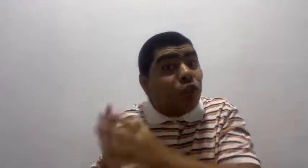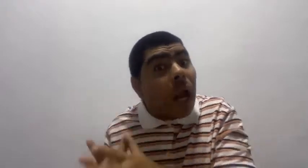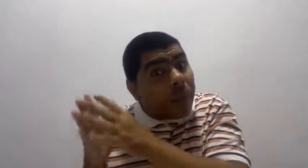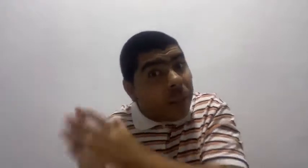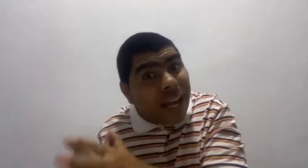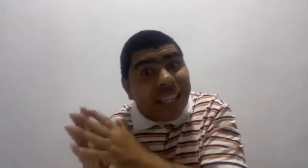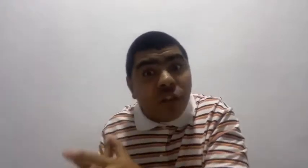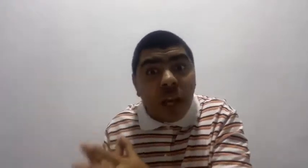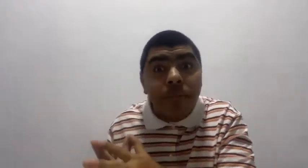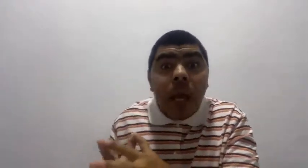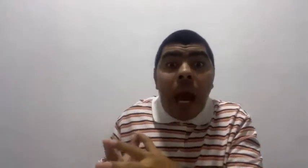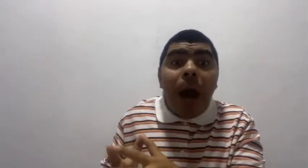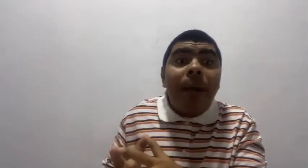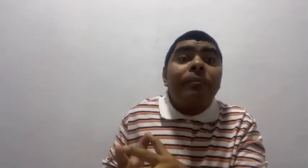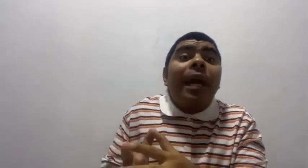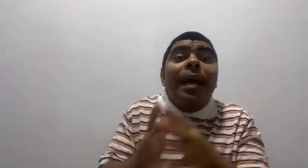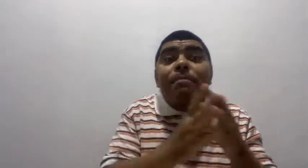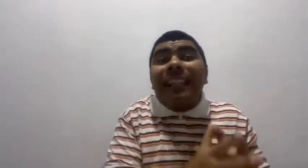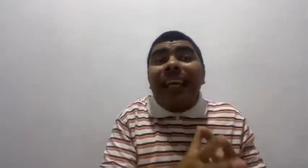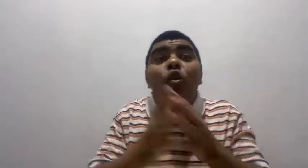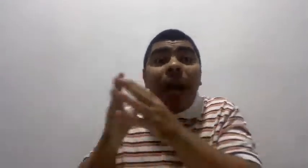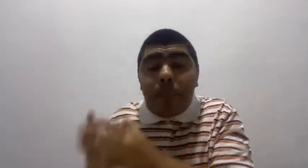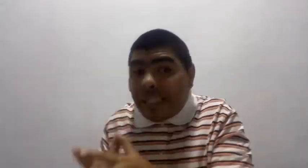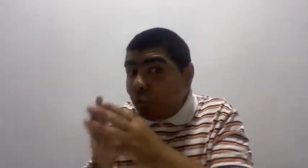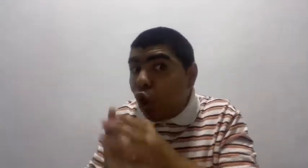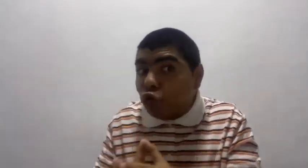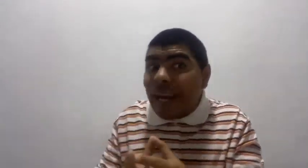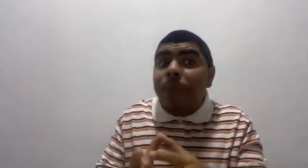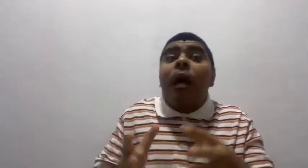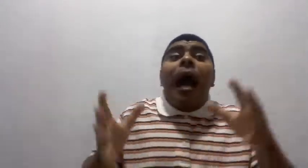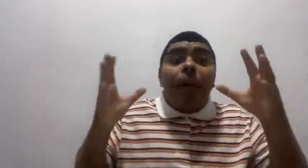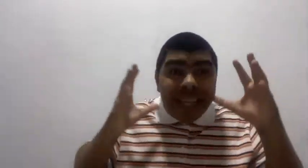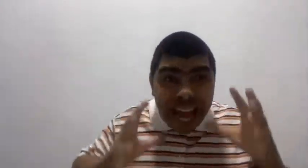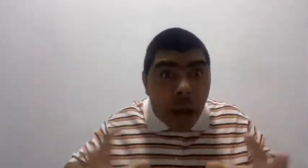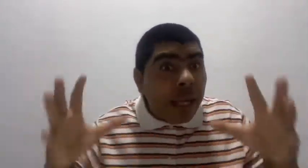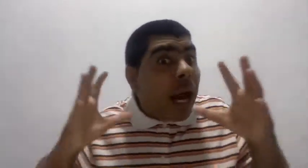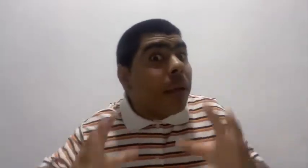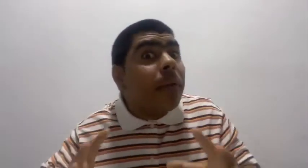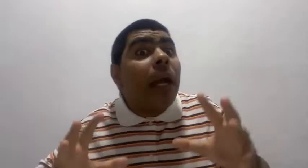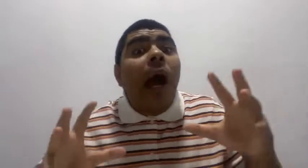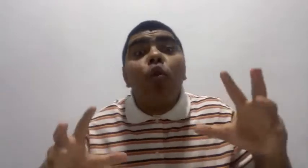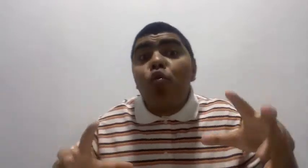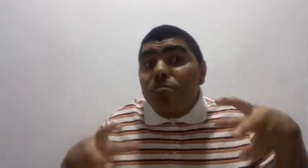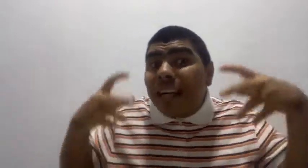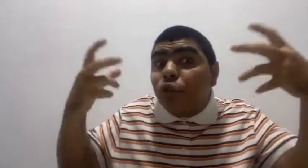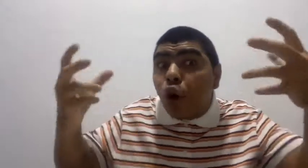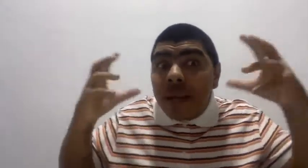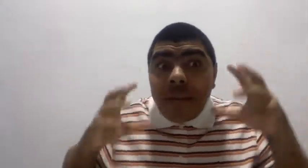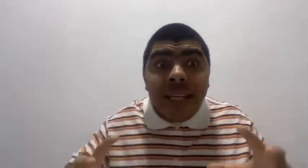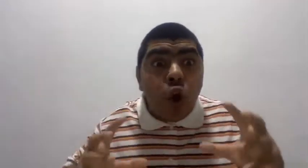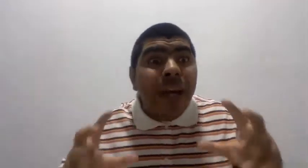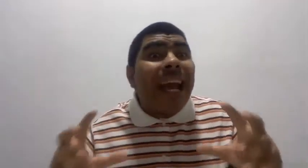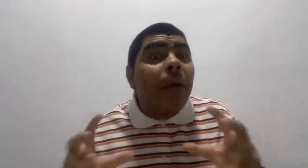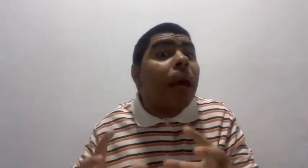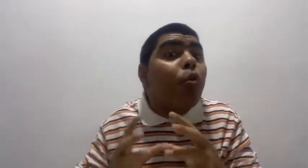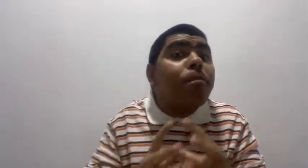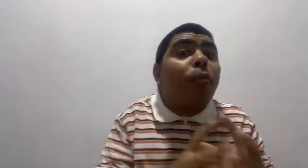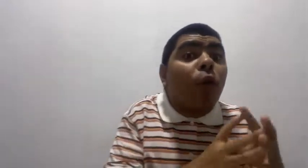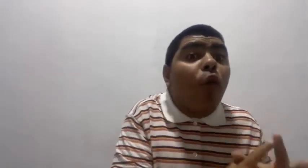la Biblia dice, amén, en Mateo capítulo 3, amén, habla la Biblia un verso bíblico que habla muy